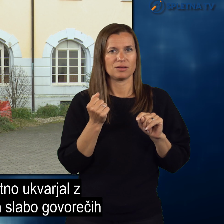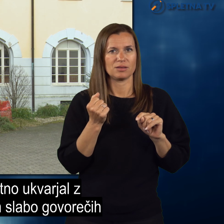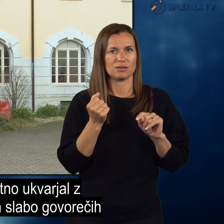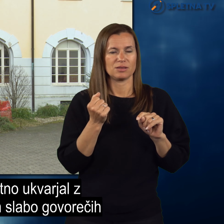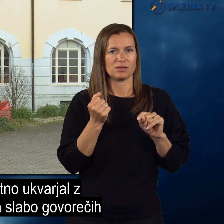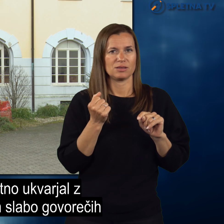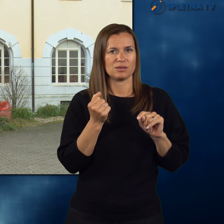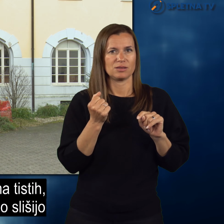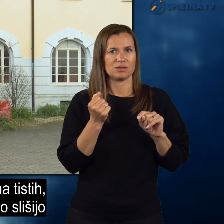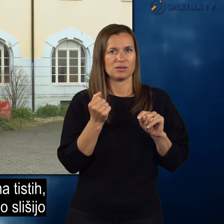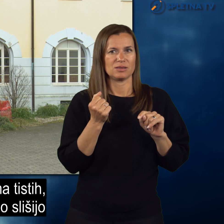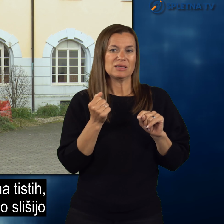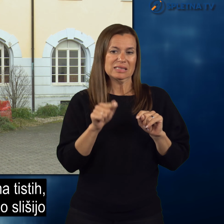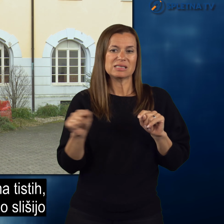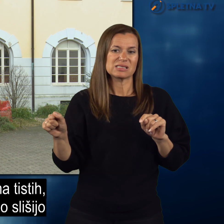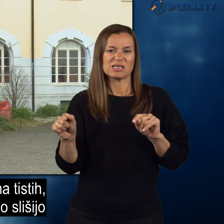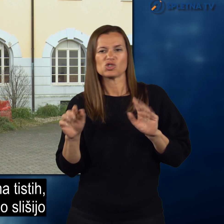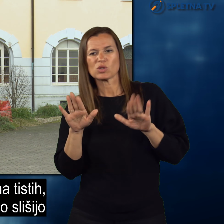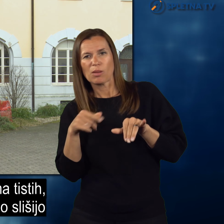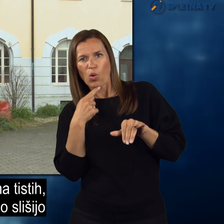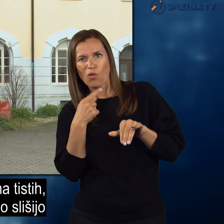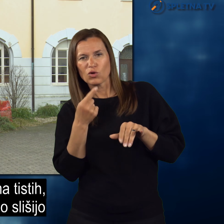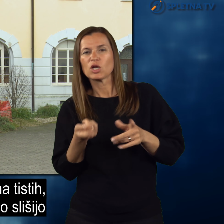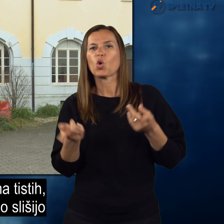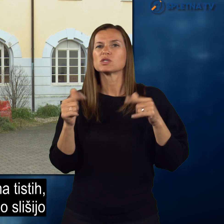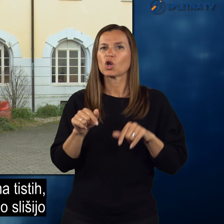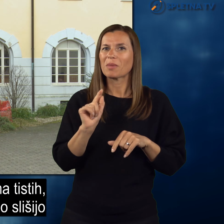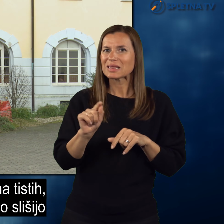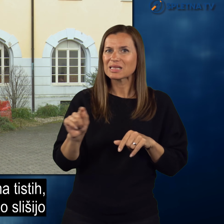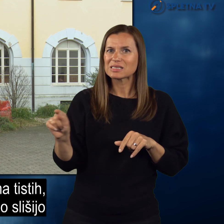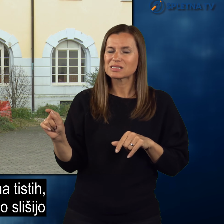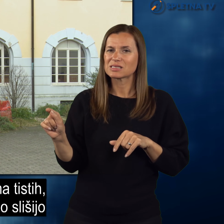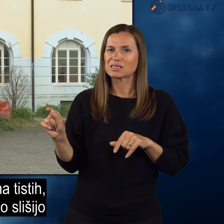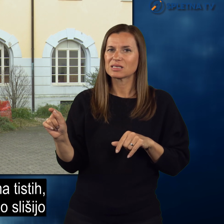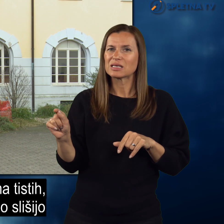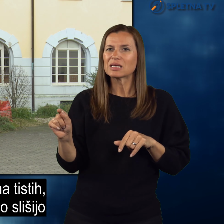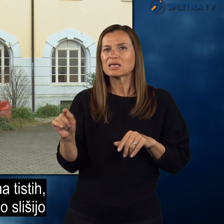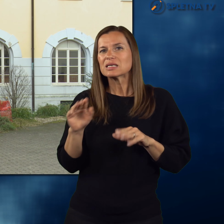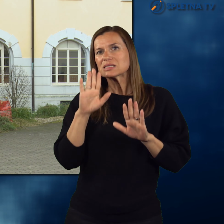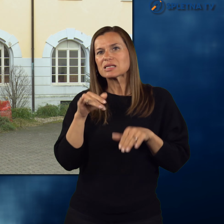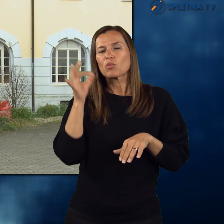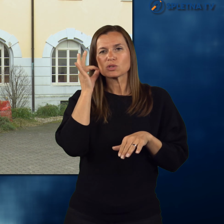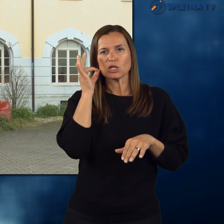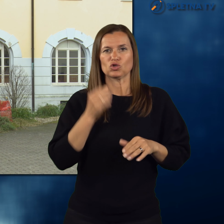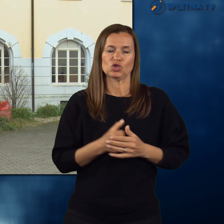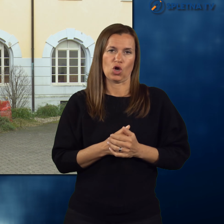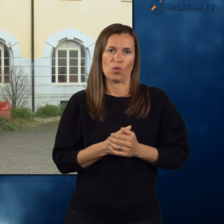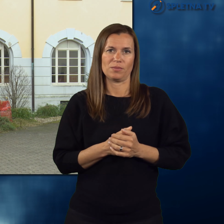slabo govorečih oziroma tistih, ki slabo slišijo.